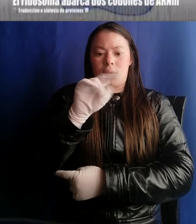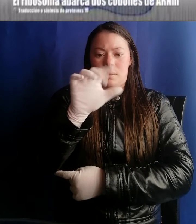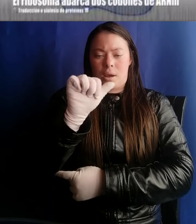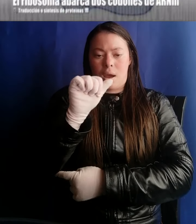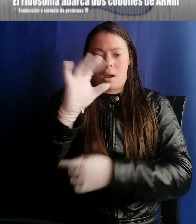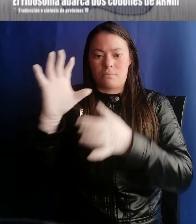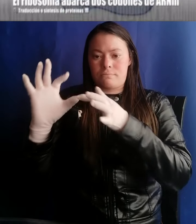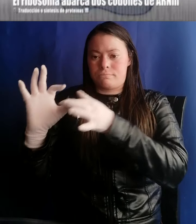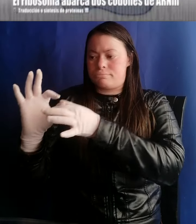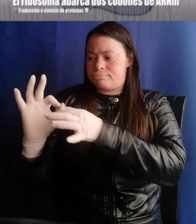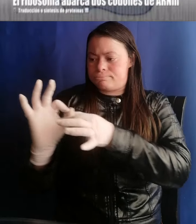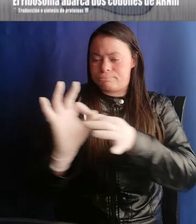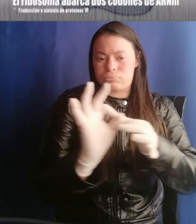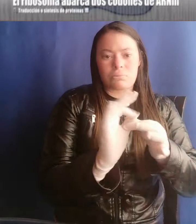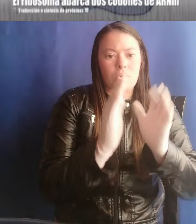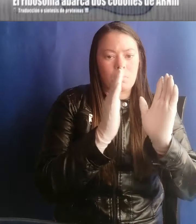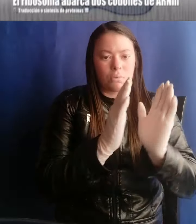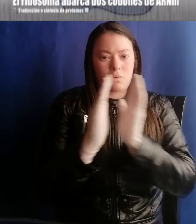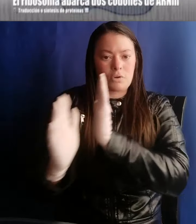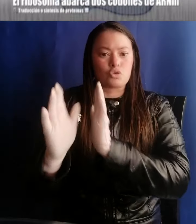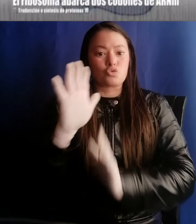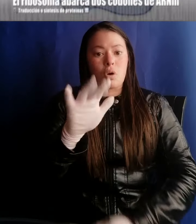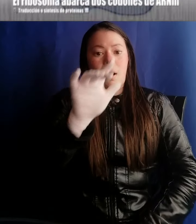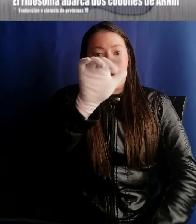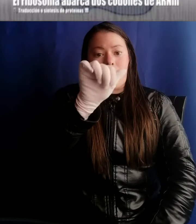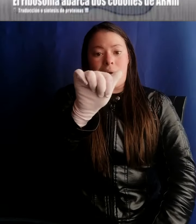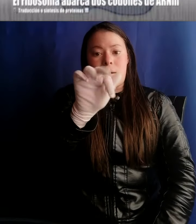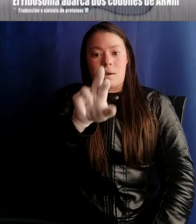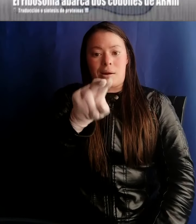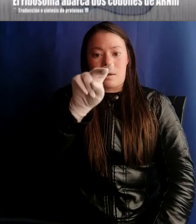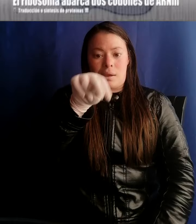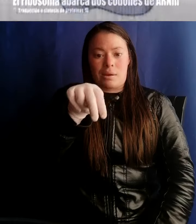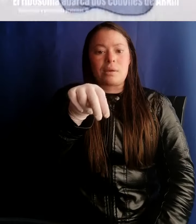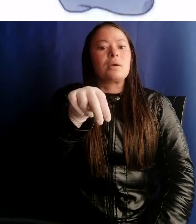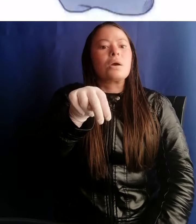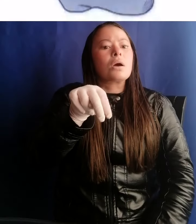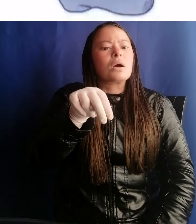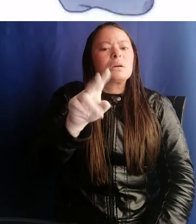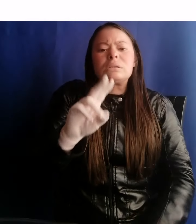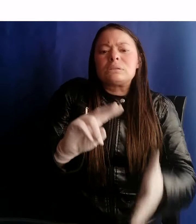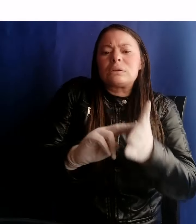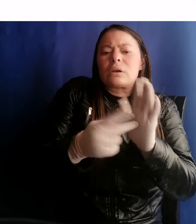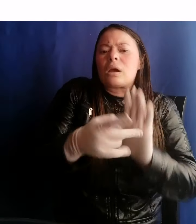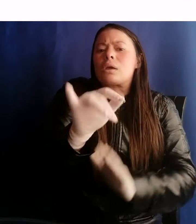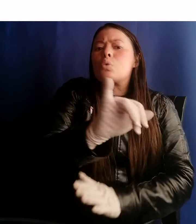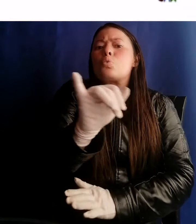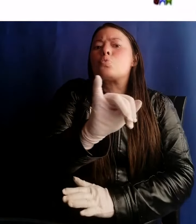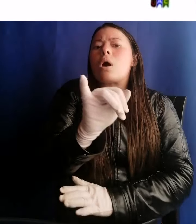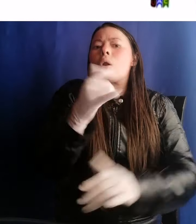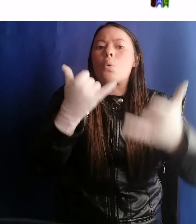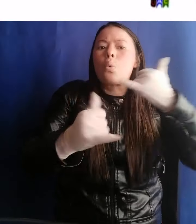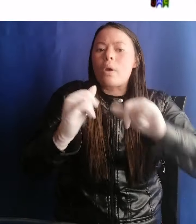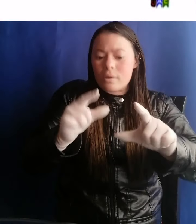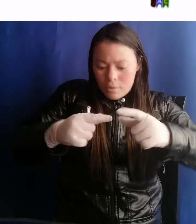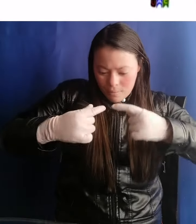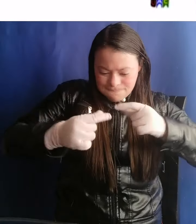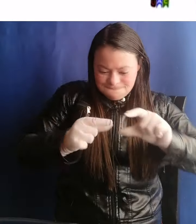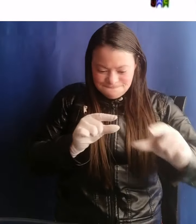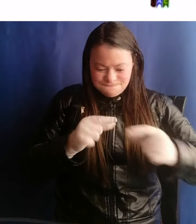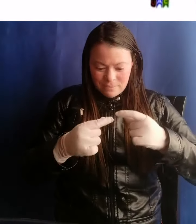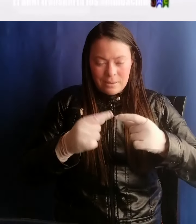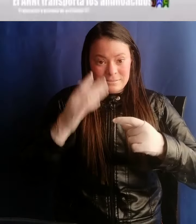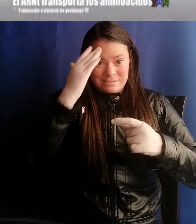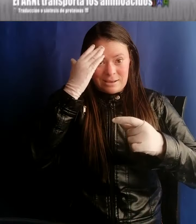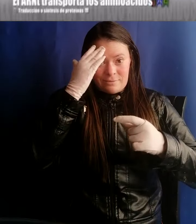codones del ARN mensajero que se van a acoplar a dos ARN de transferencia. El ARN de transferencia